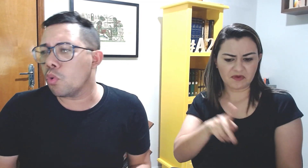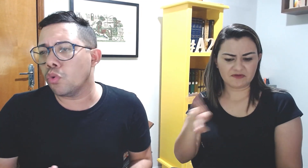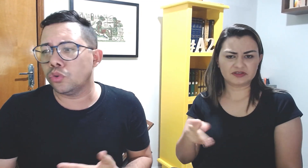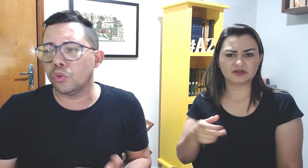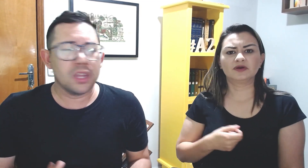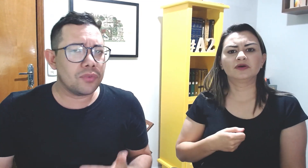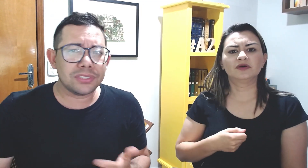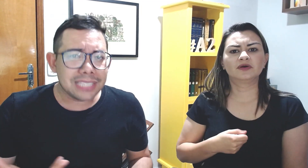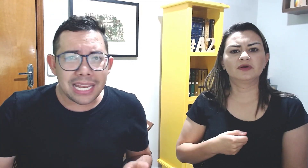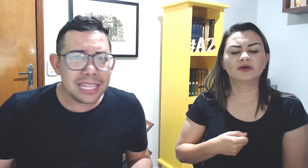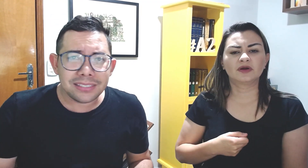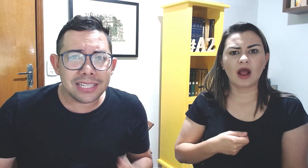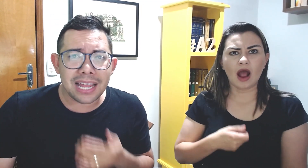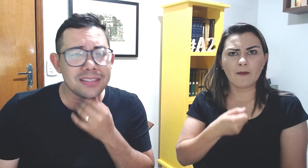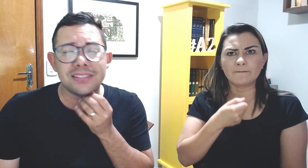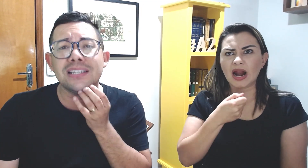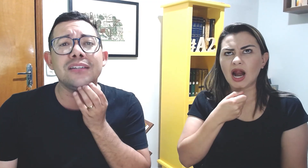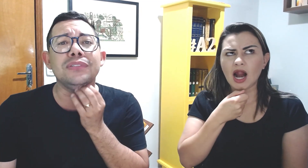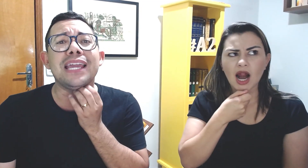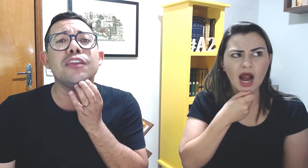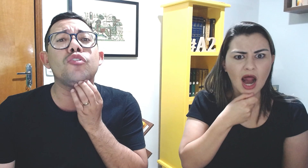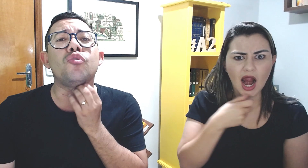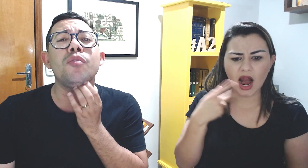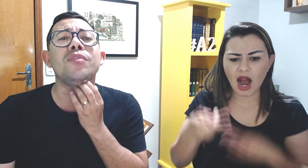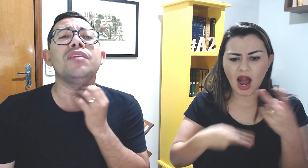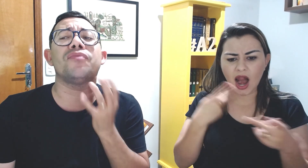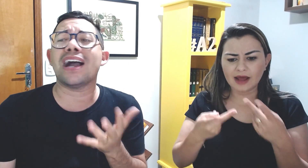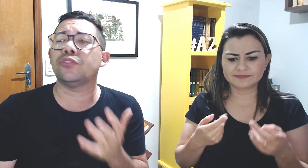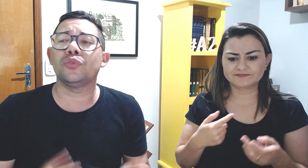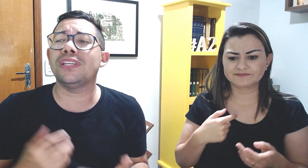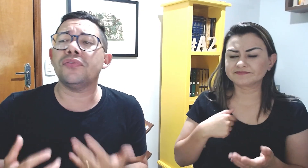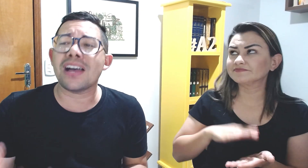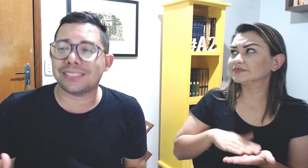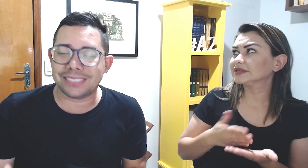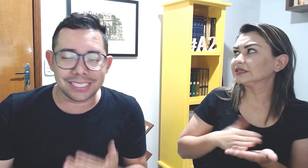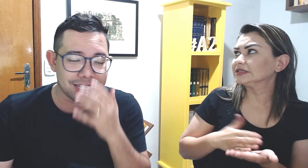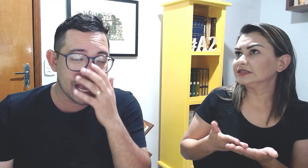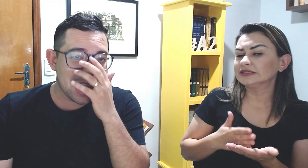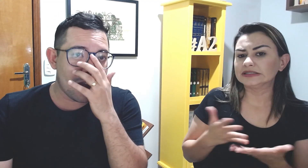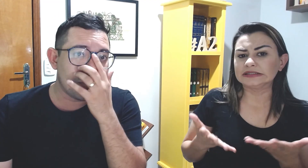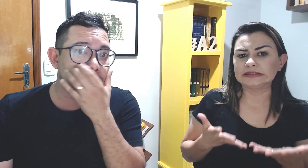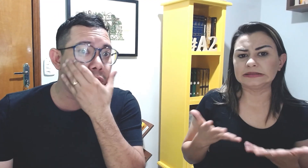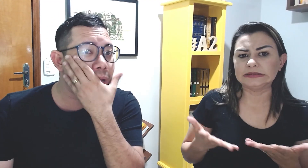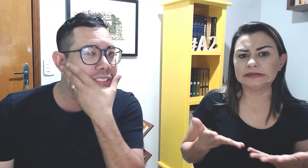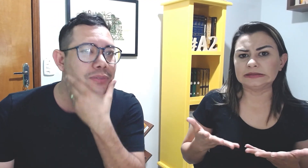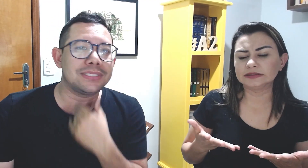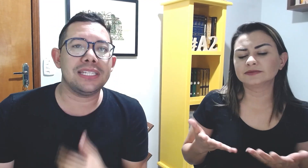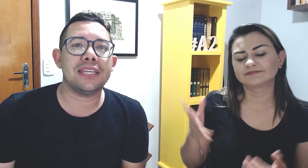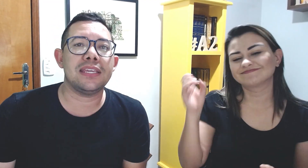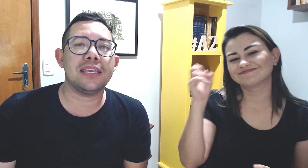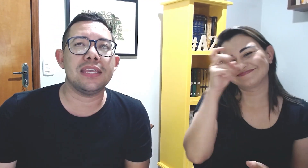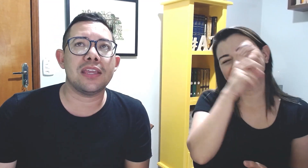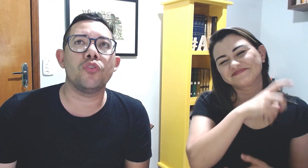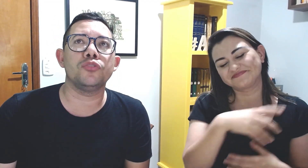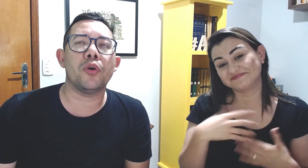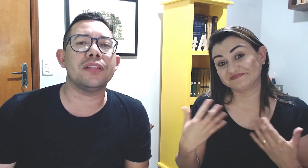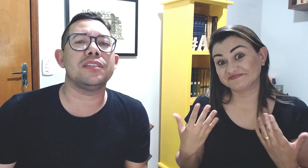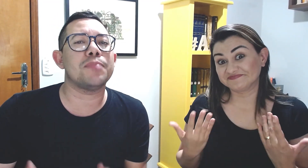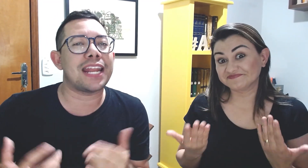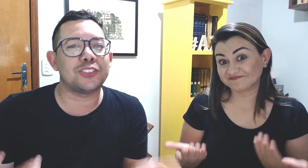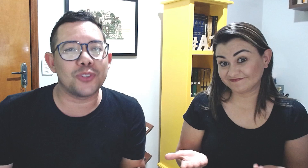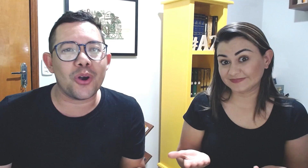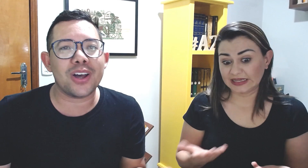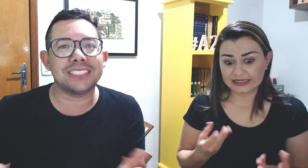no culto, você está ali sinalizando, e aí como que faz? O que fazer? É uma situação, assim, em alguns